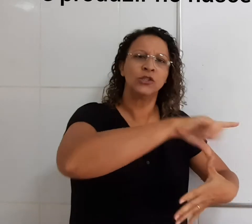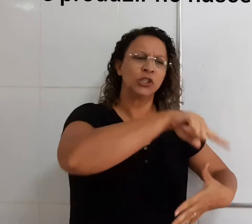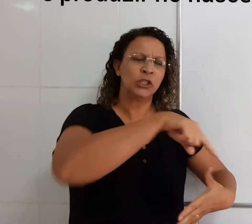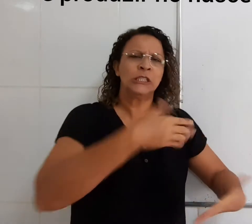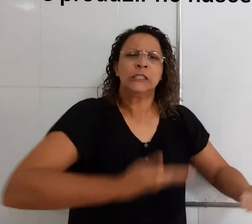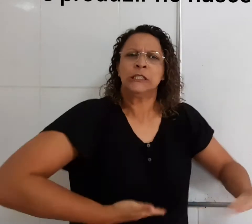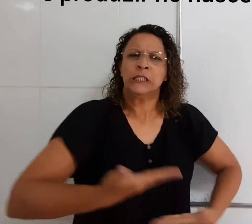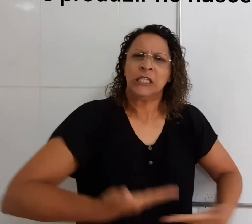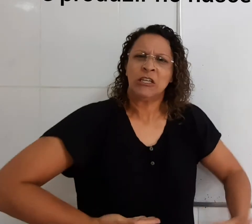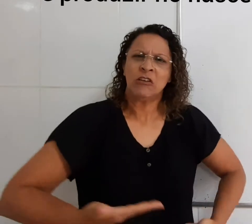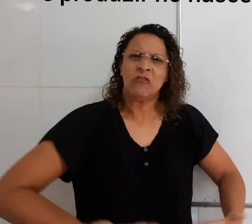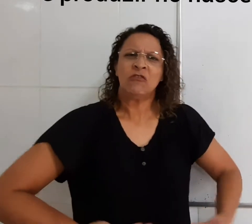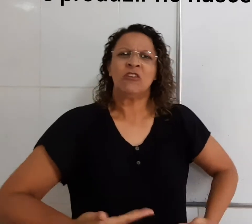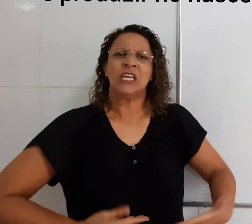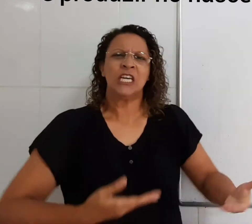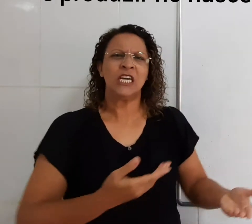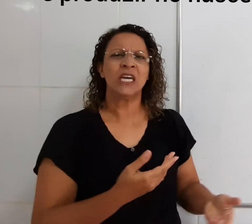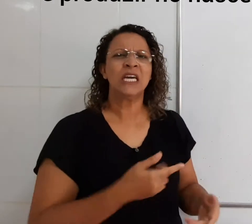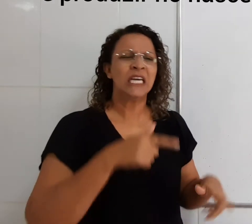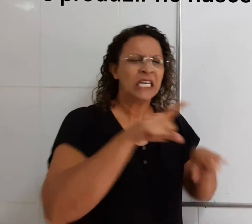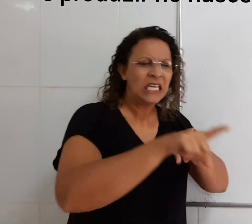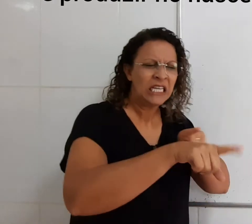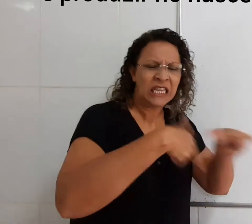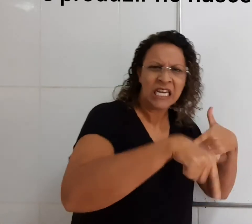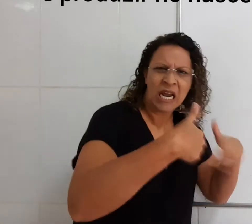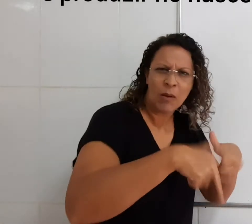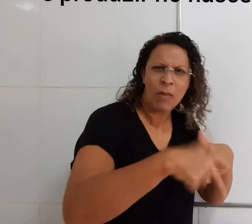e produzir no nascente Brasil colonial.